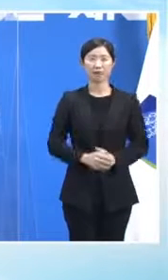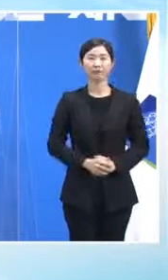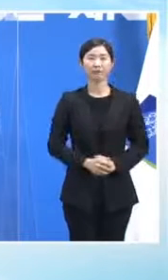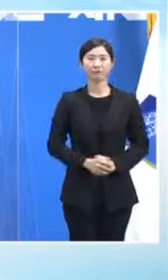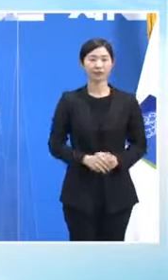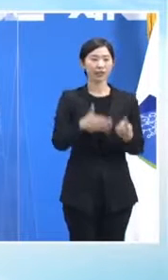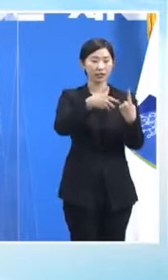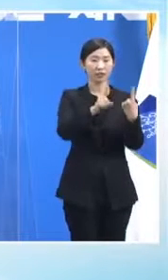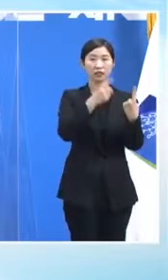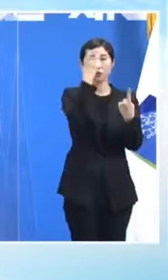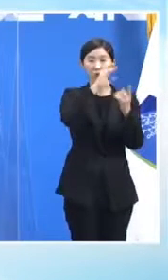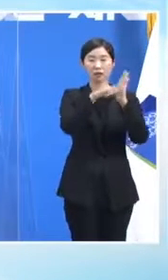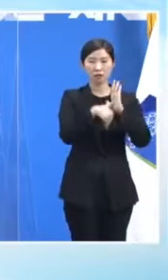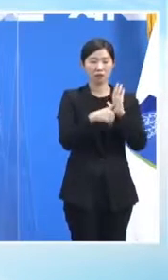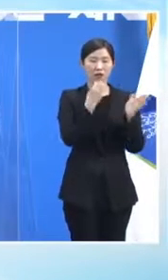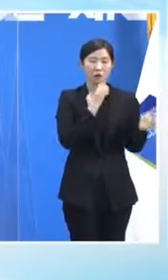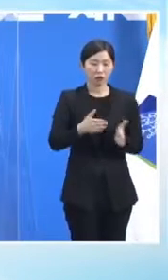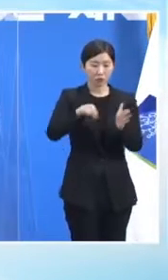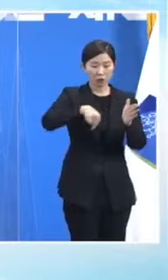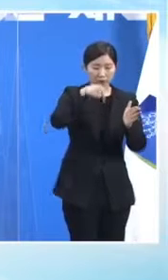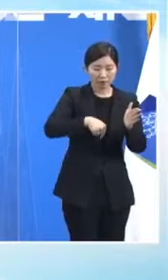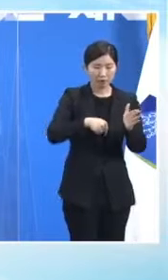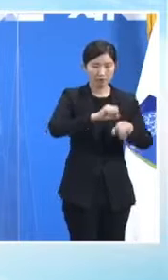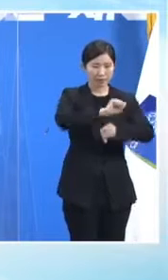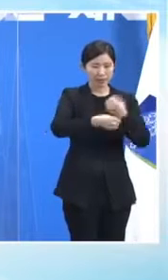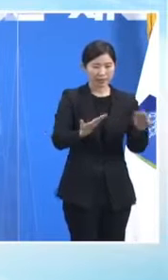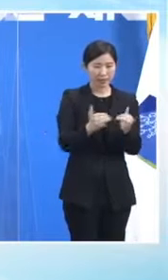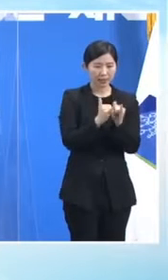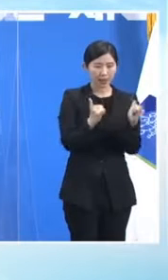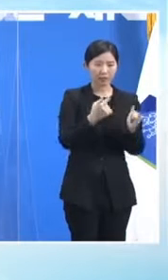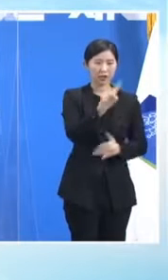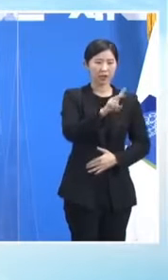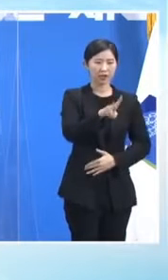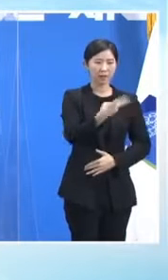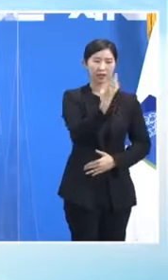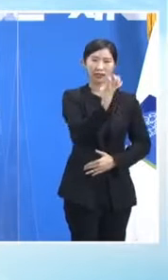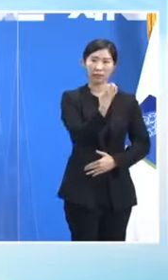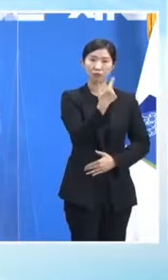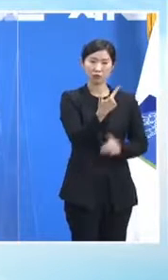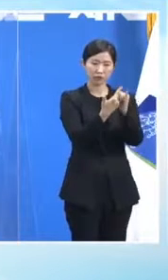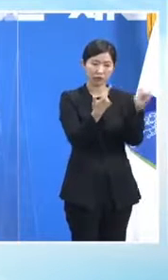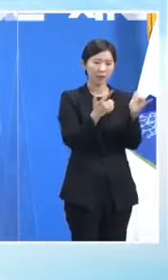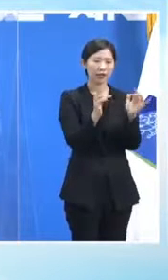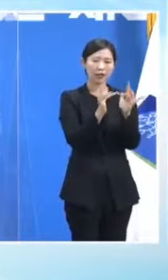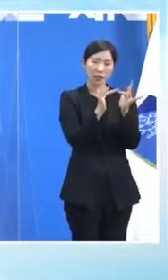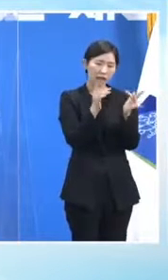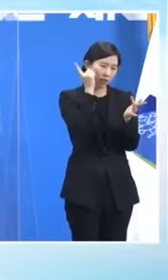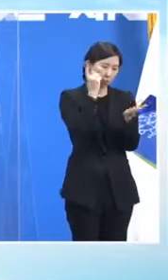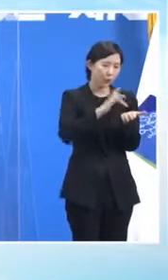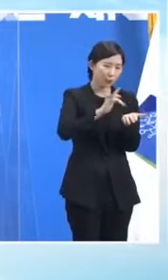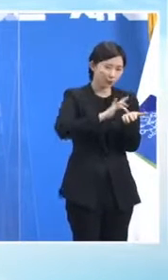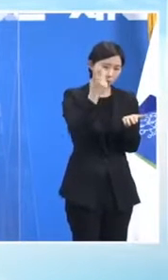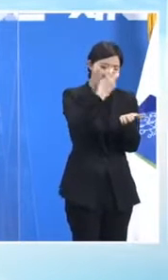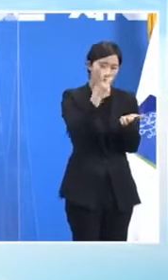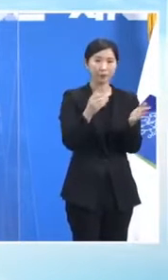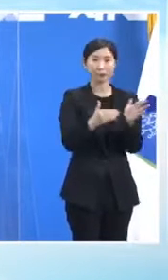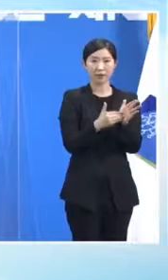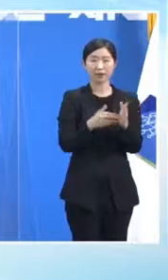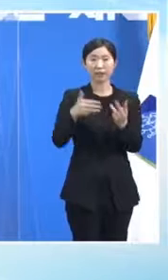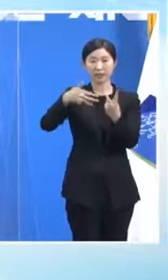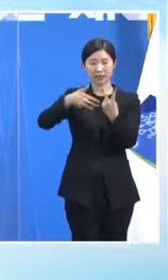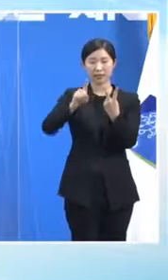1차 조사에서는 도내 프리랜서 1,246명에게 모바일 설문조사를 실시하였고 2차 조사는